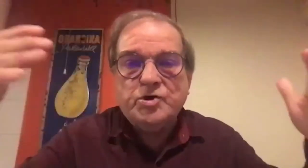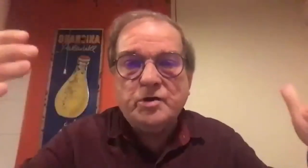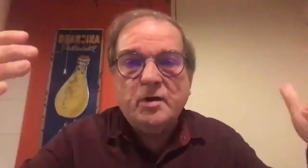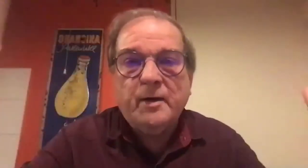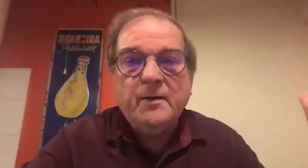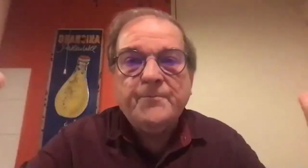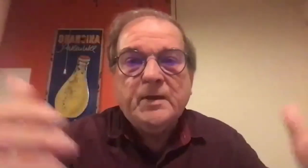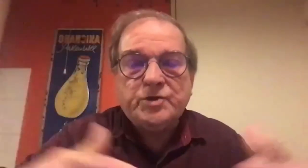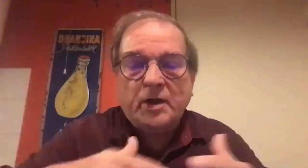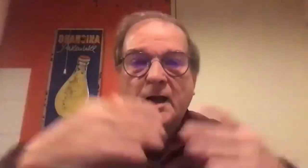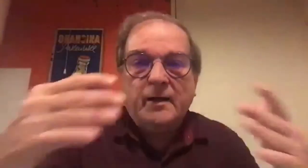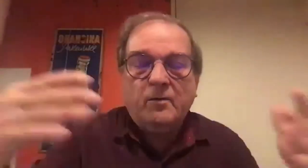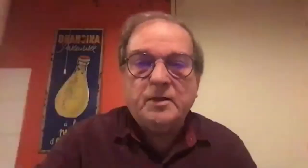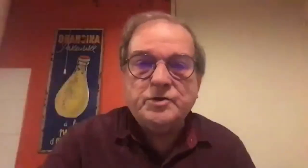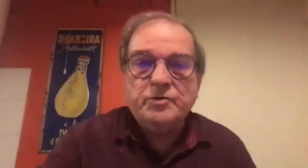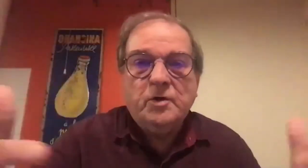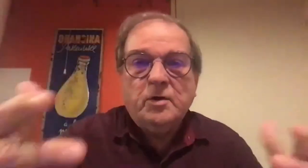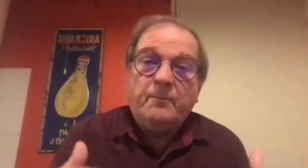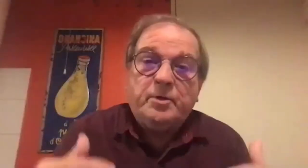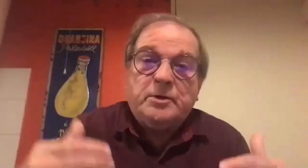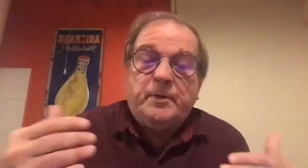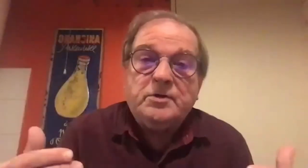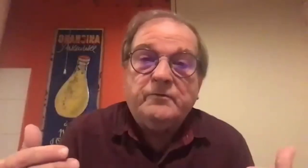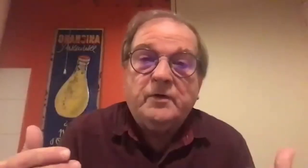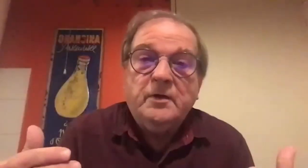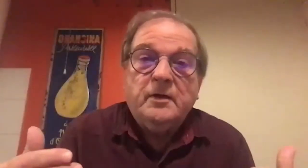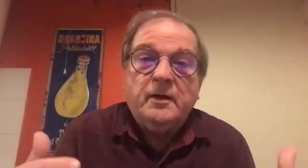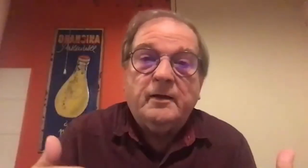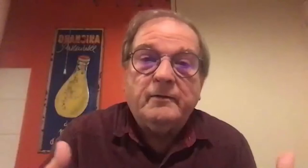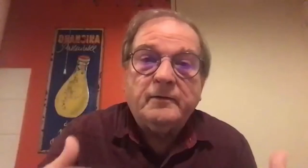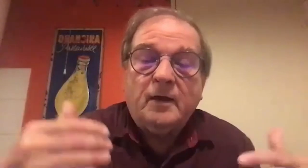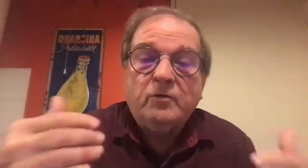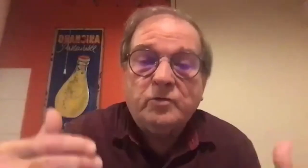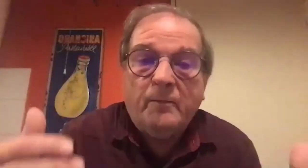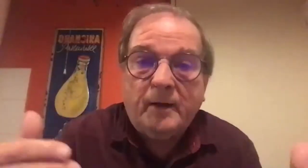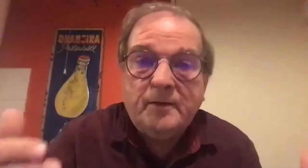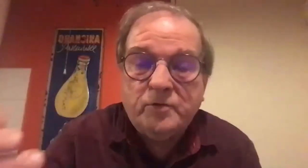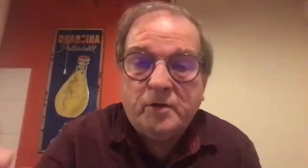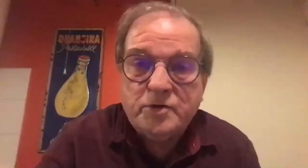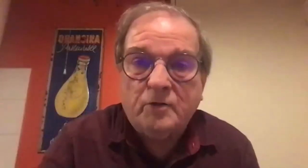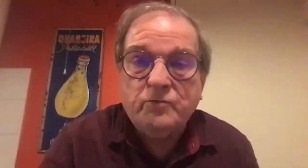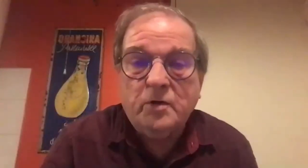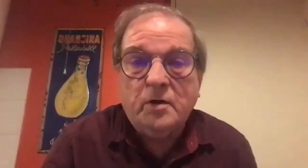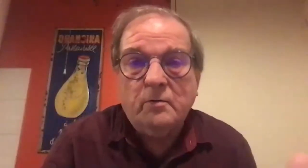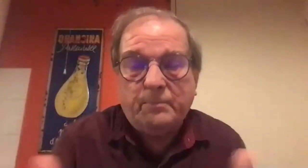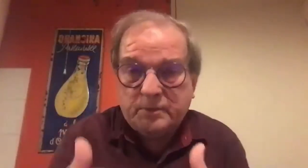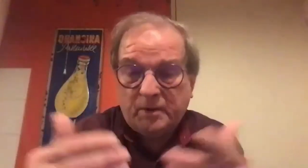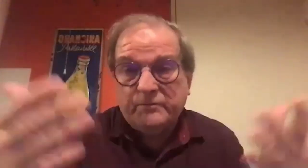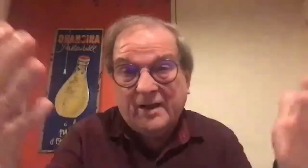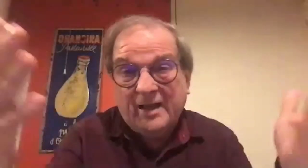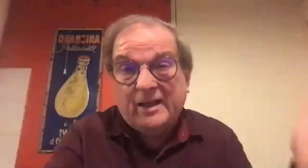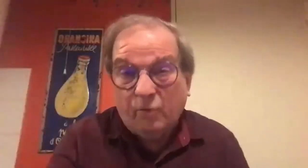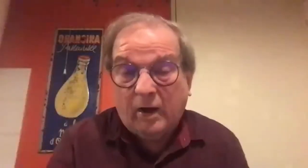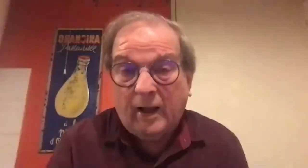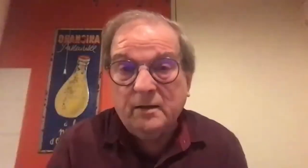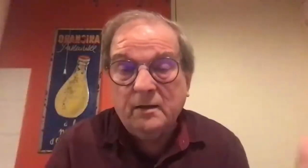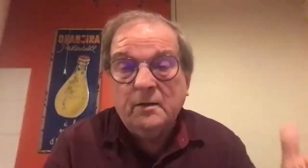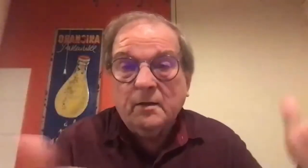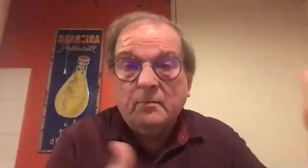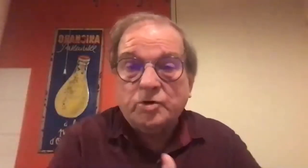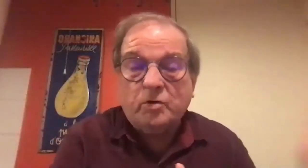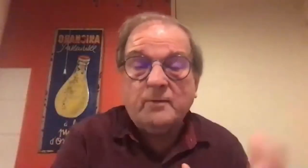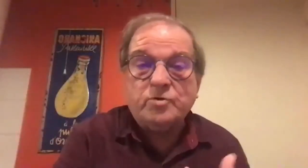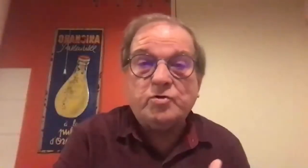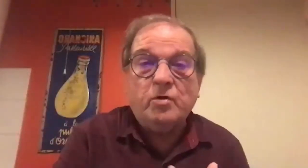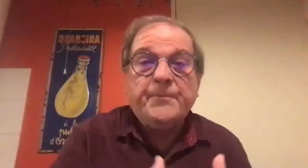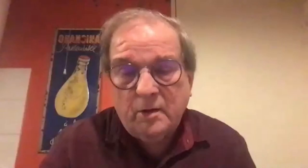teses do Régis Debré chegarem ao Brasil, a perspectiva da luta armada contra a ditadura, uma perspectiva equivocada,